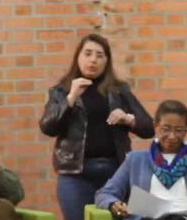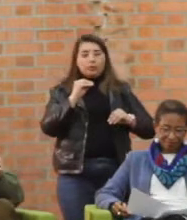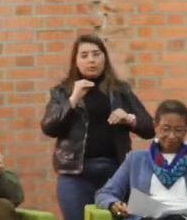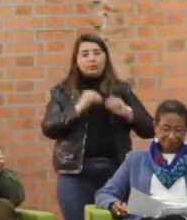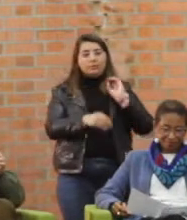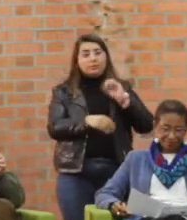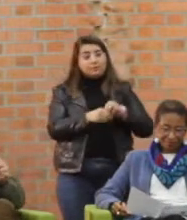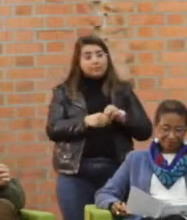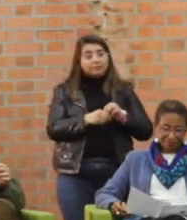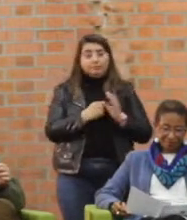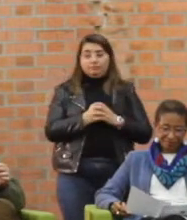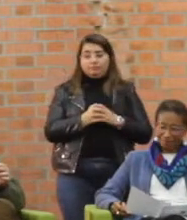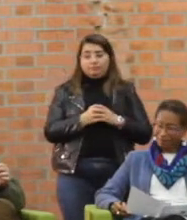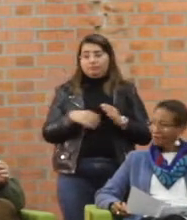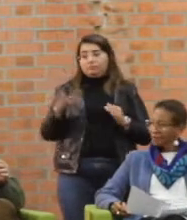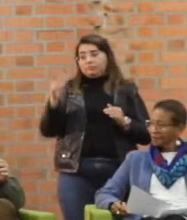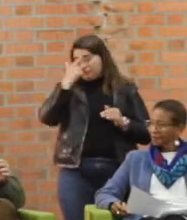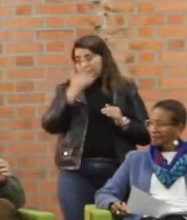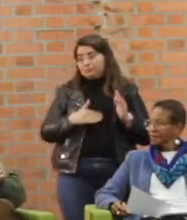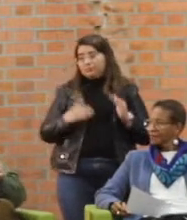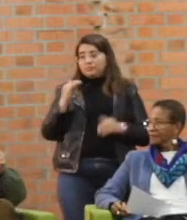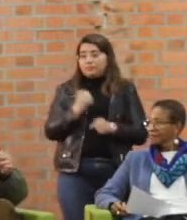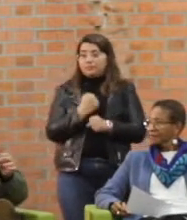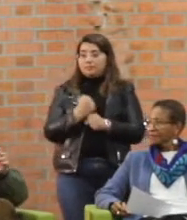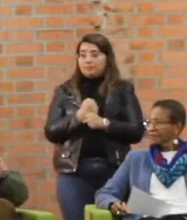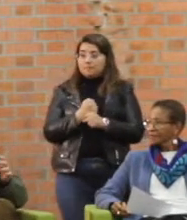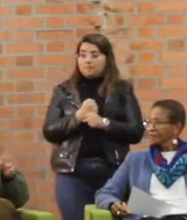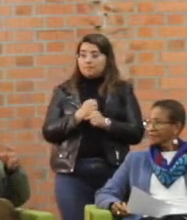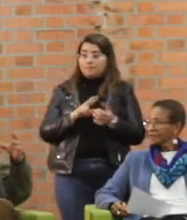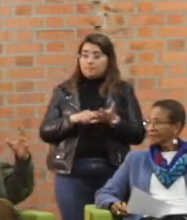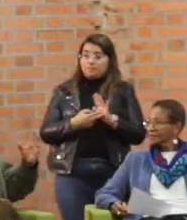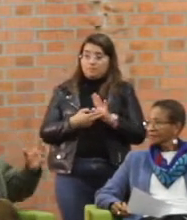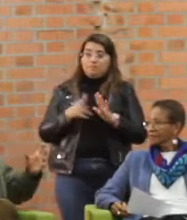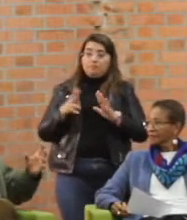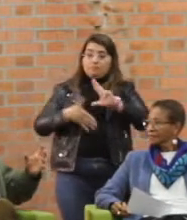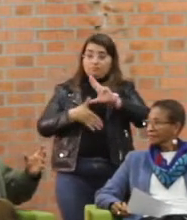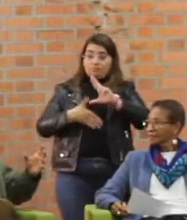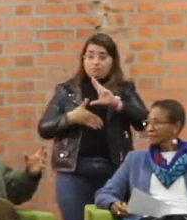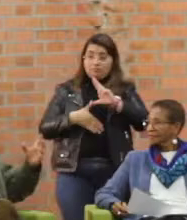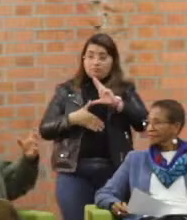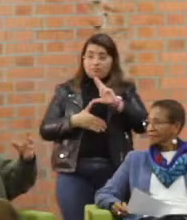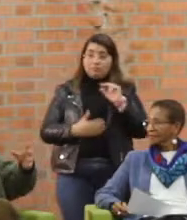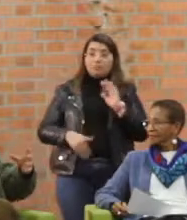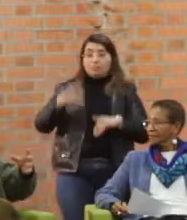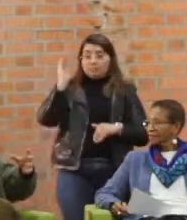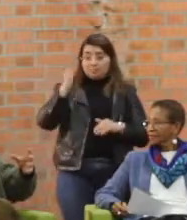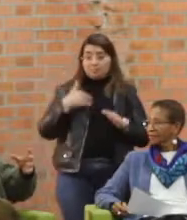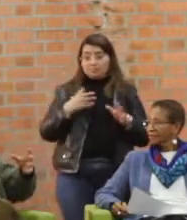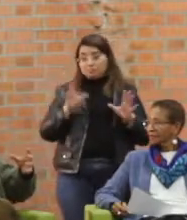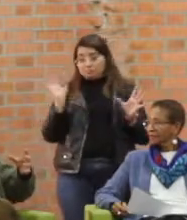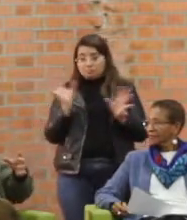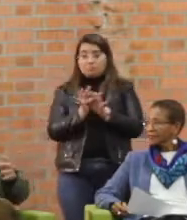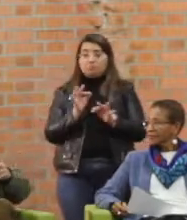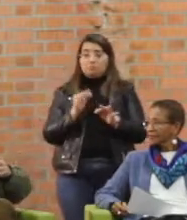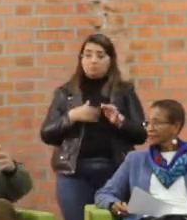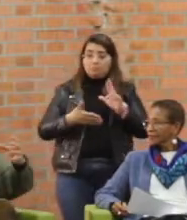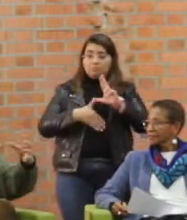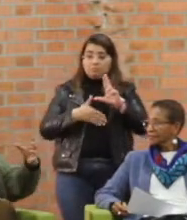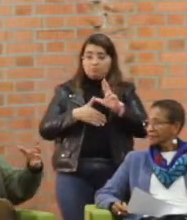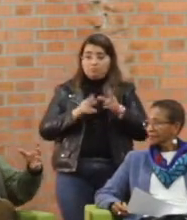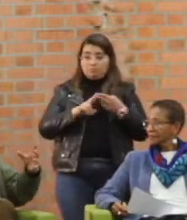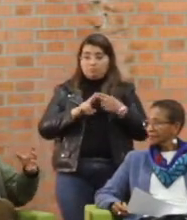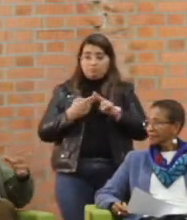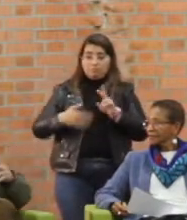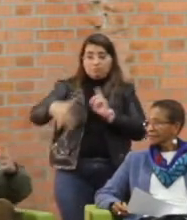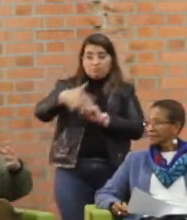el tema del aborto es un tema muy divisivo y en el resto de América Latina Hay buenas noticias en países como Argentina pero el